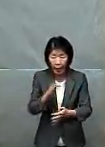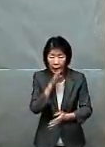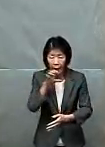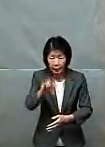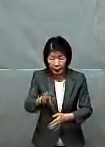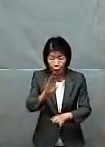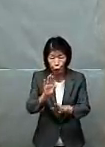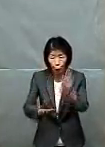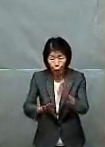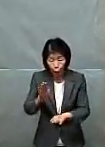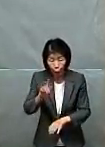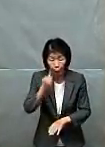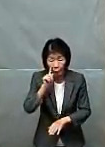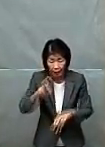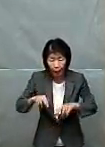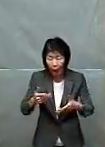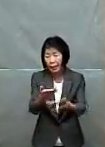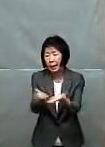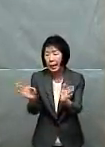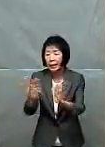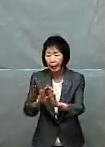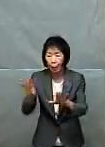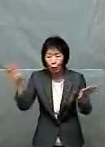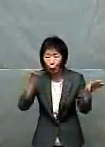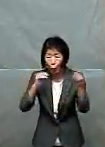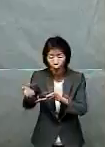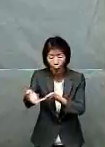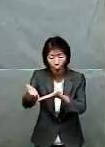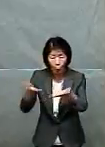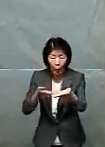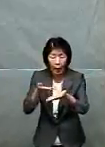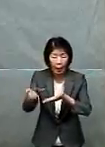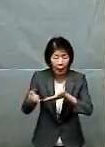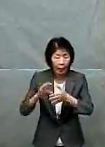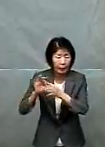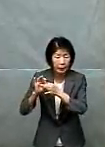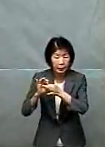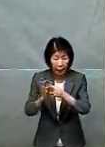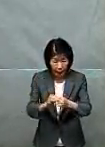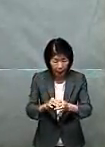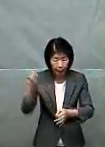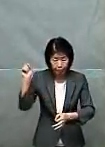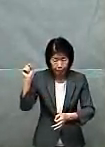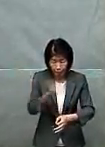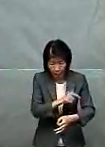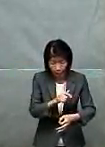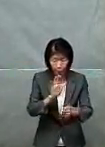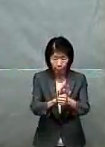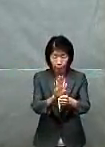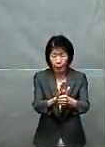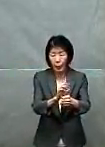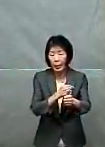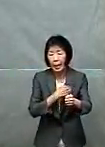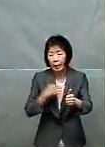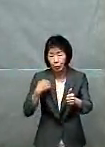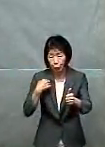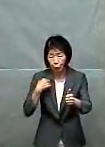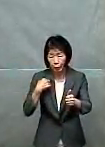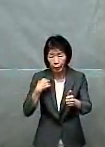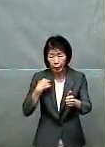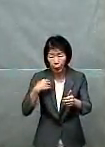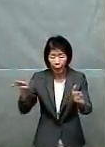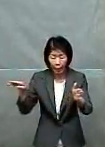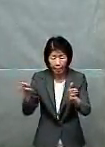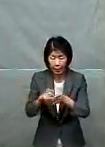しいボランティア団体などとも情報交換をしながら、速やかな支援ができるようこれまで通